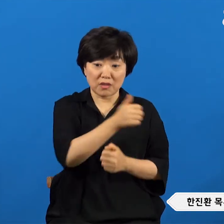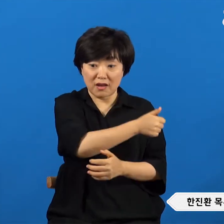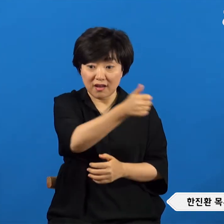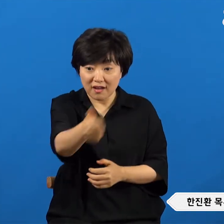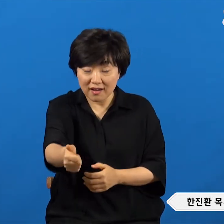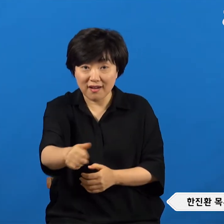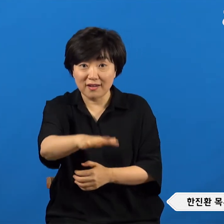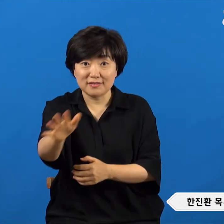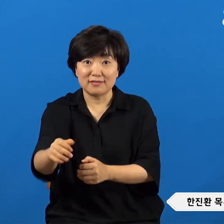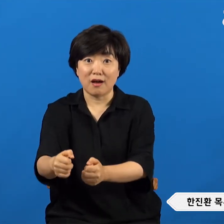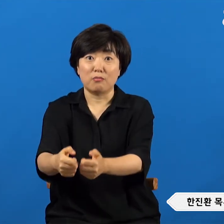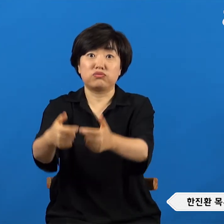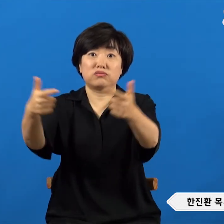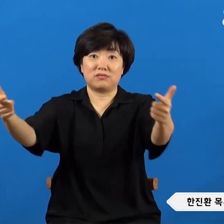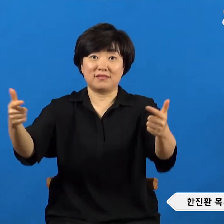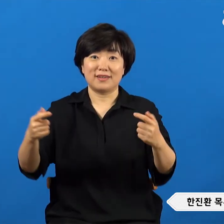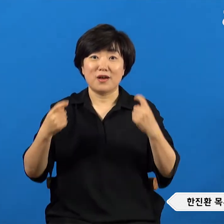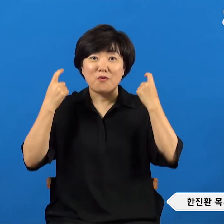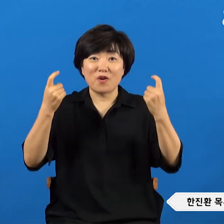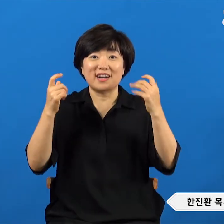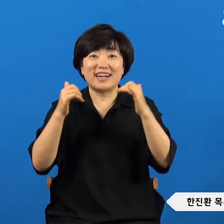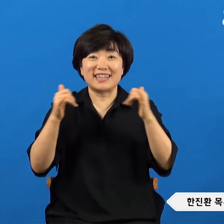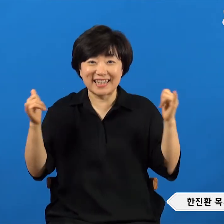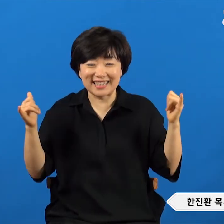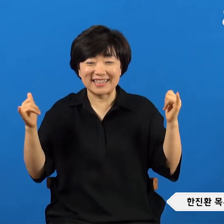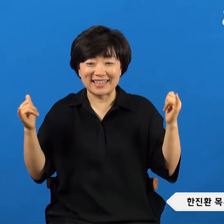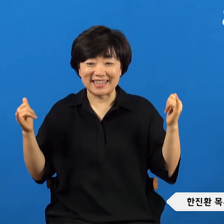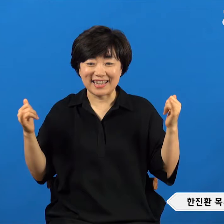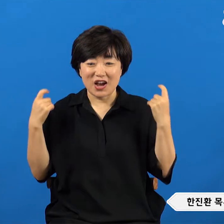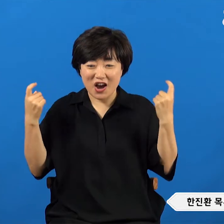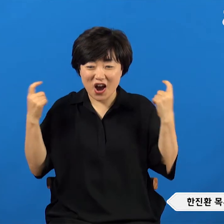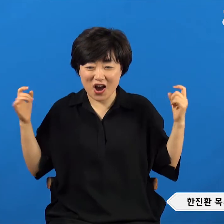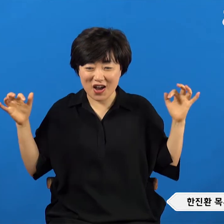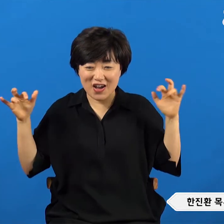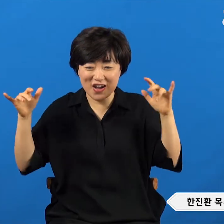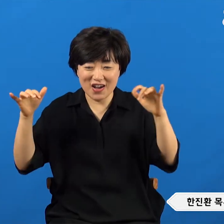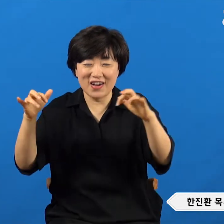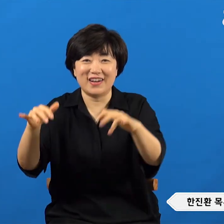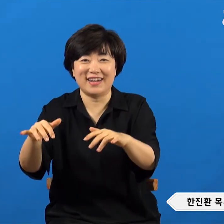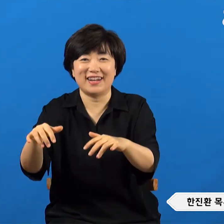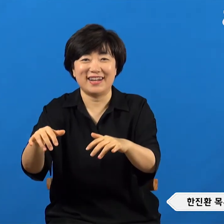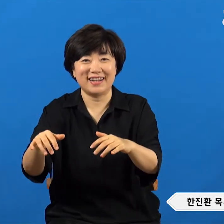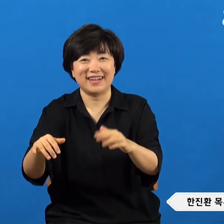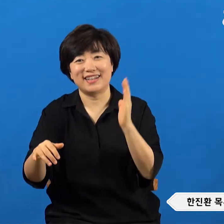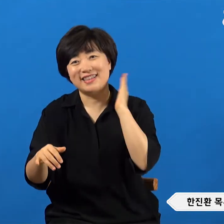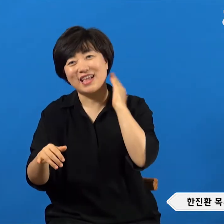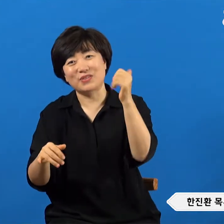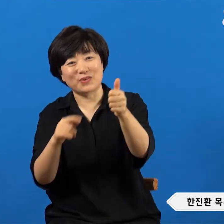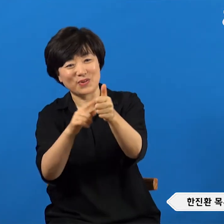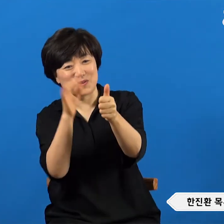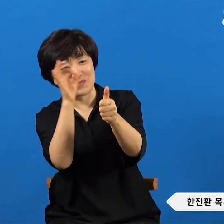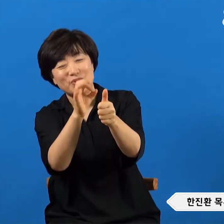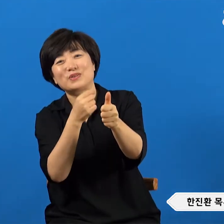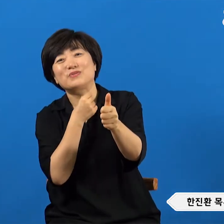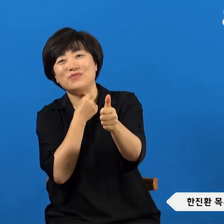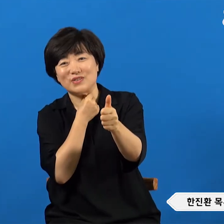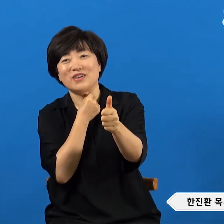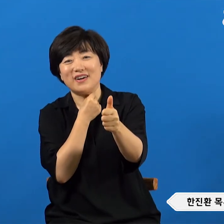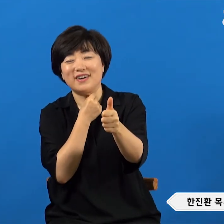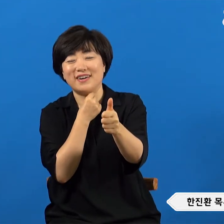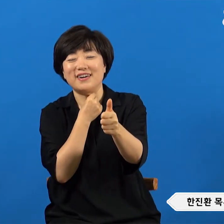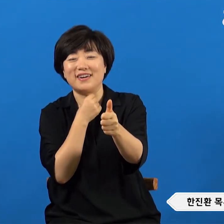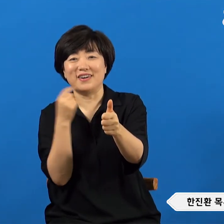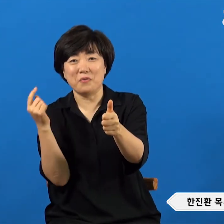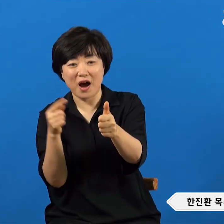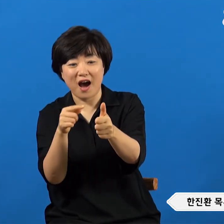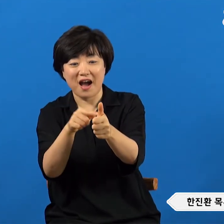합니다. 관광객들이 이 전직 대통령 보려고 몰려들기 때문입니다. 사람들이 카트